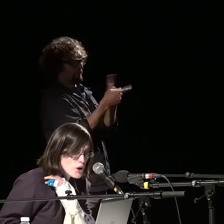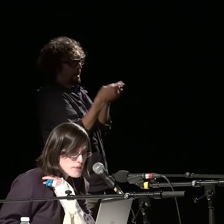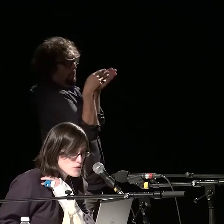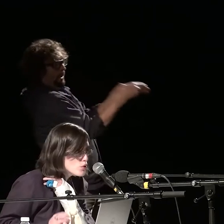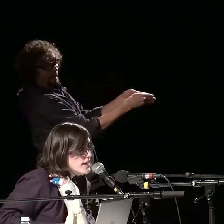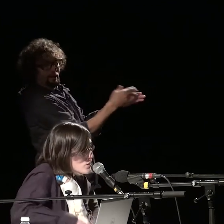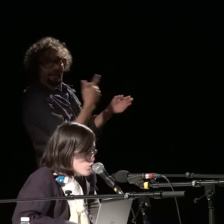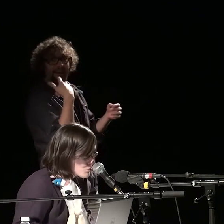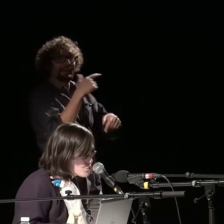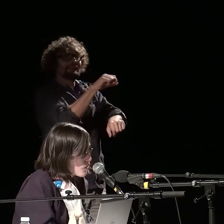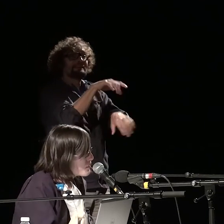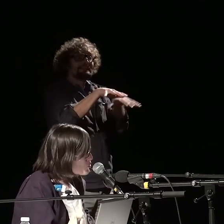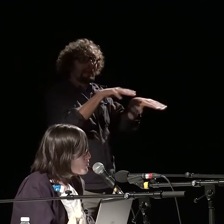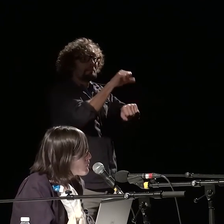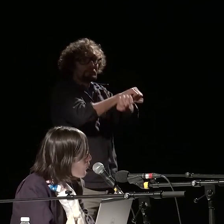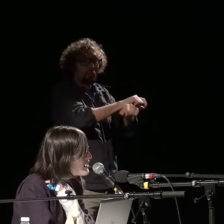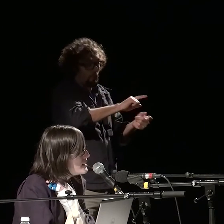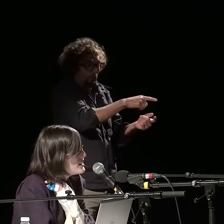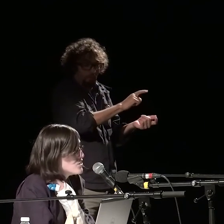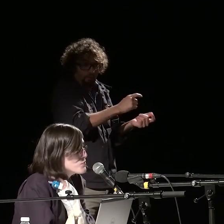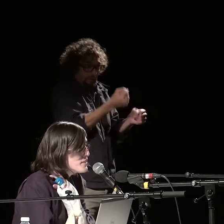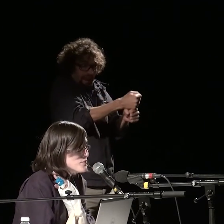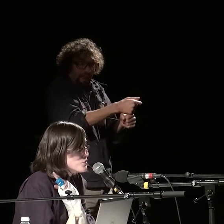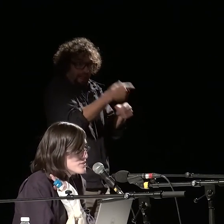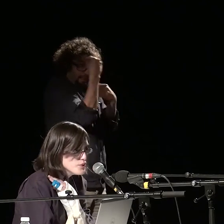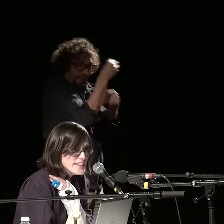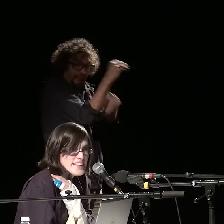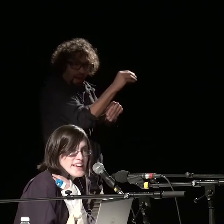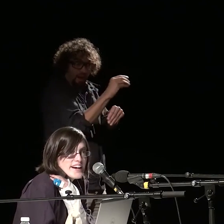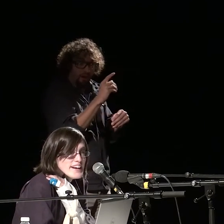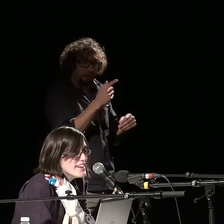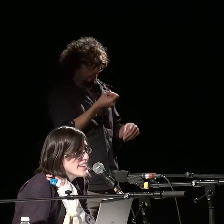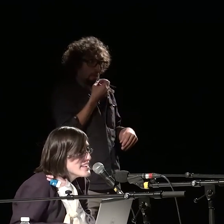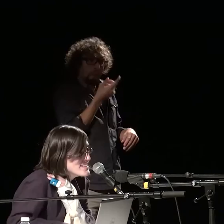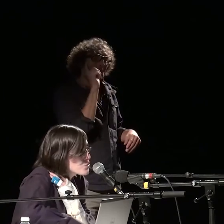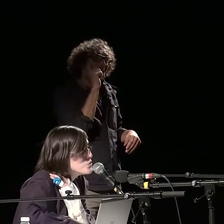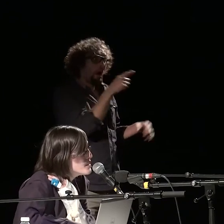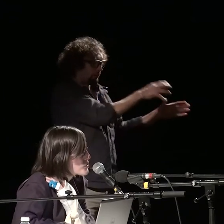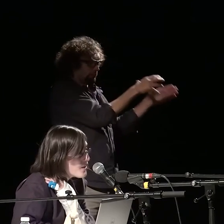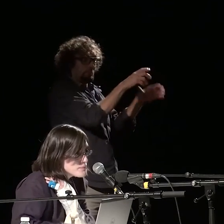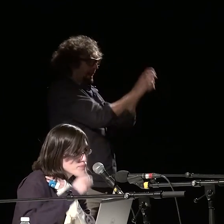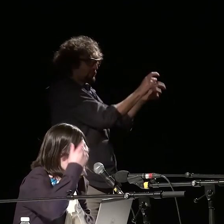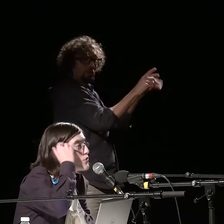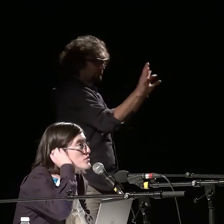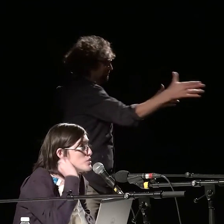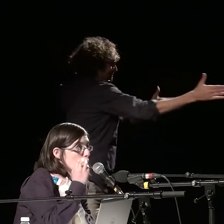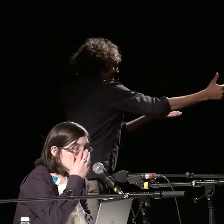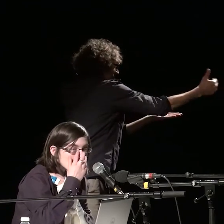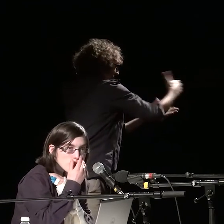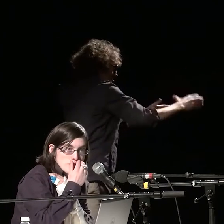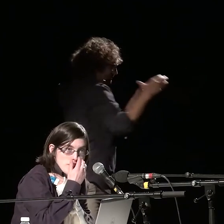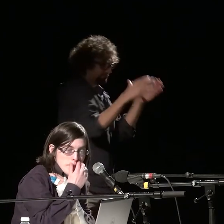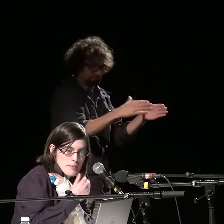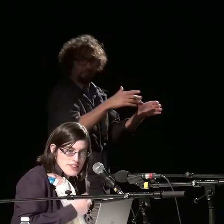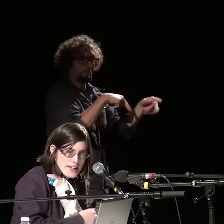des délinquants, parce que les délinquants se retrouvent toujours tous au même endroit. C'est vachement bien, ça fait du réseau. Ils se retrouvent au même endroit, ils peuvent discuter entre